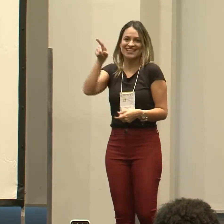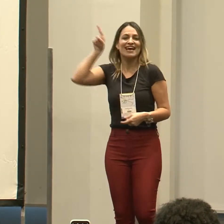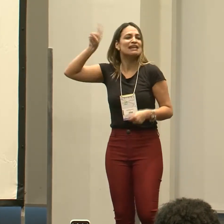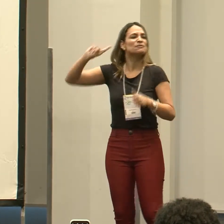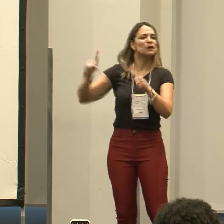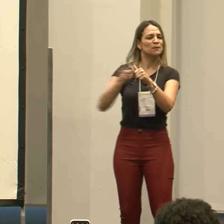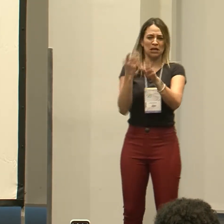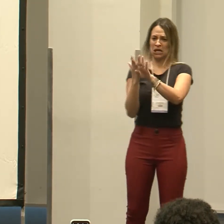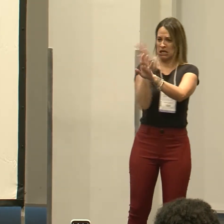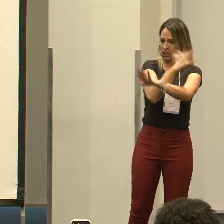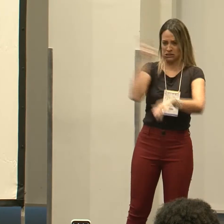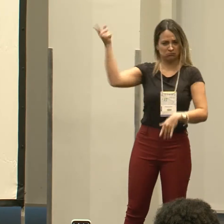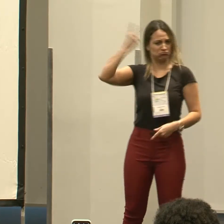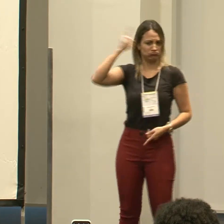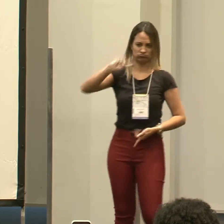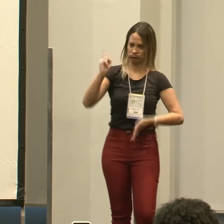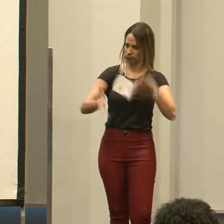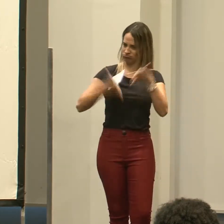professor de surdos conhecido é Lepé.